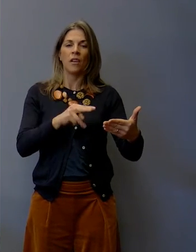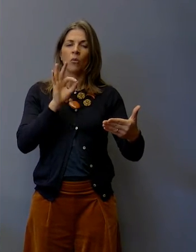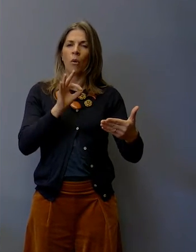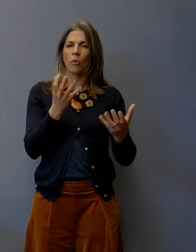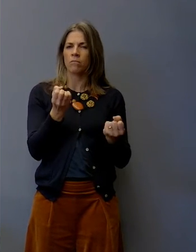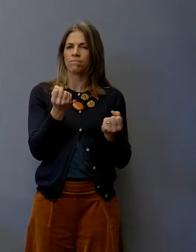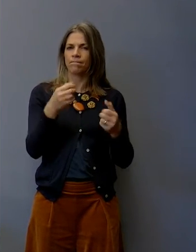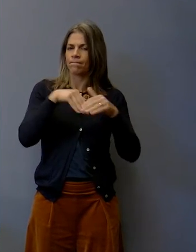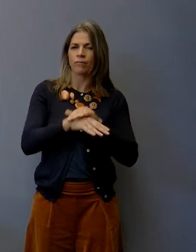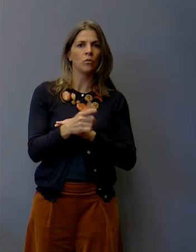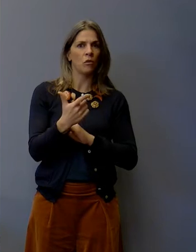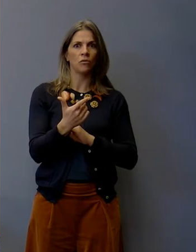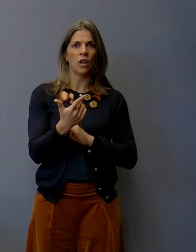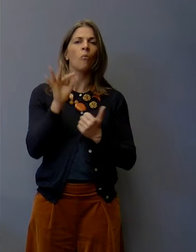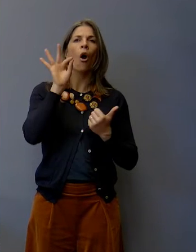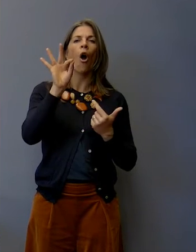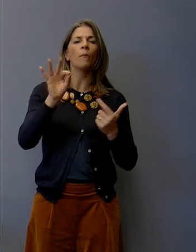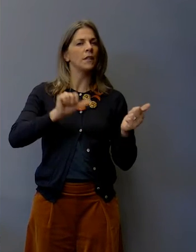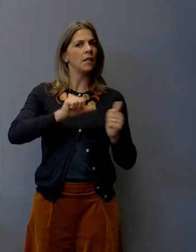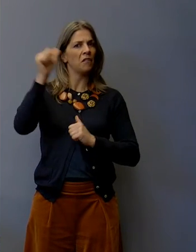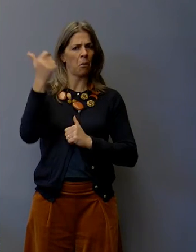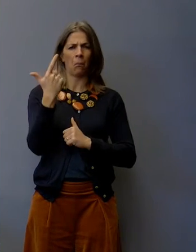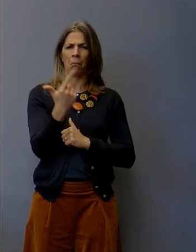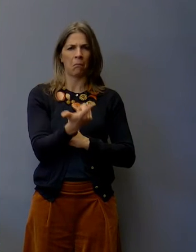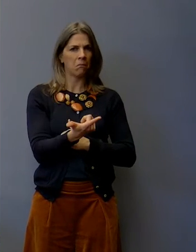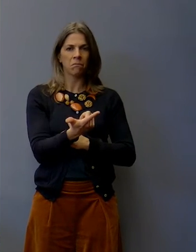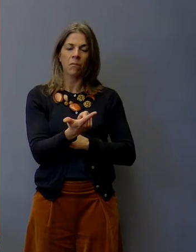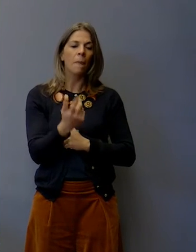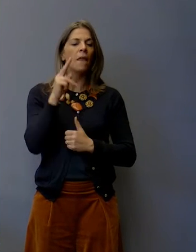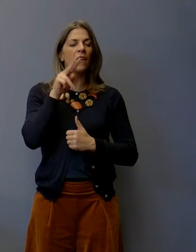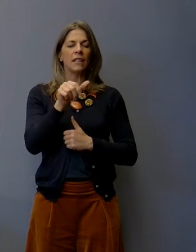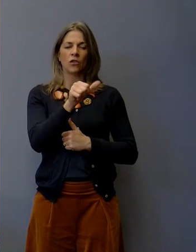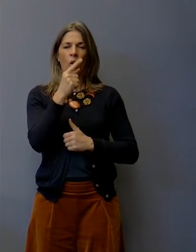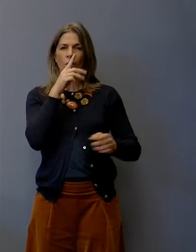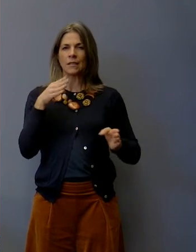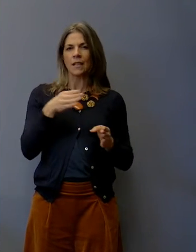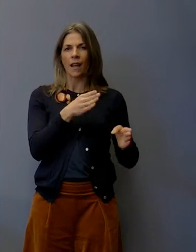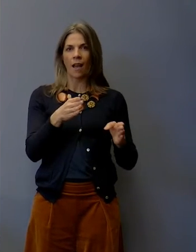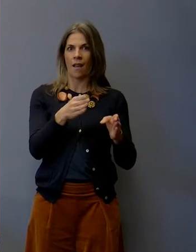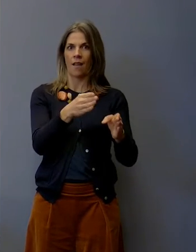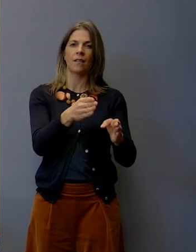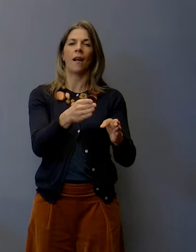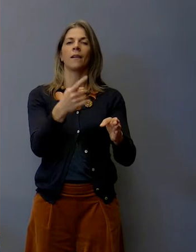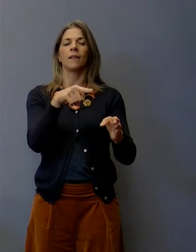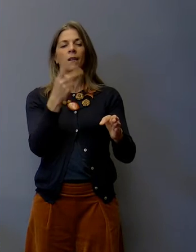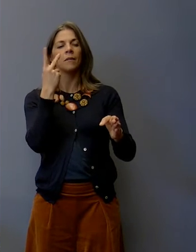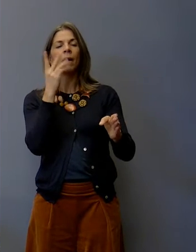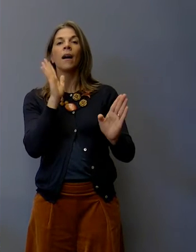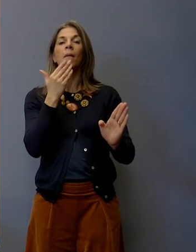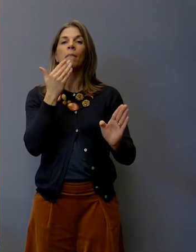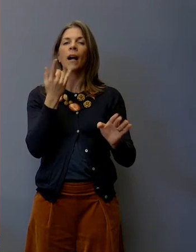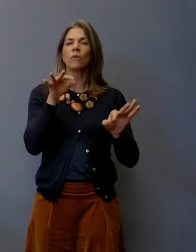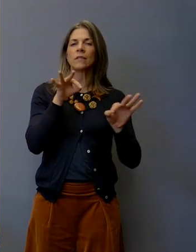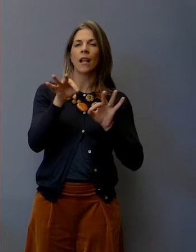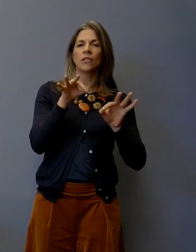evincono le priorità ma se mai si avverte la presidenza di una direzione in cui manca una vera politica sociale del lavoro e